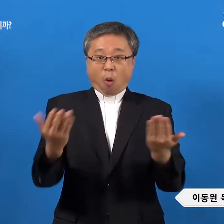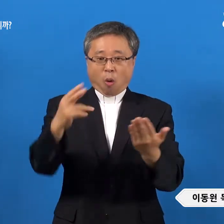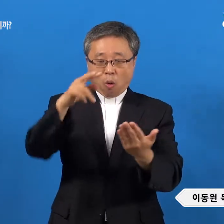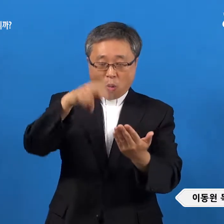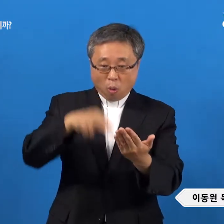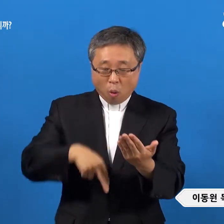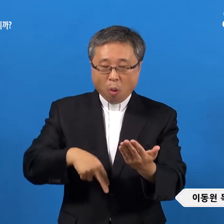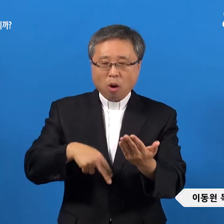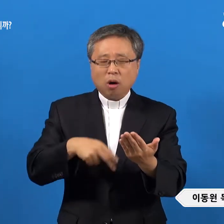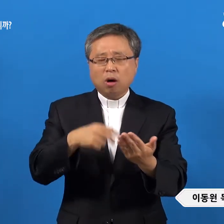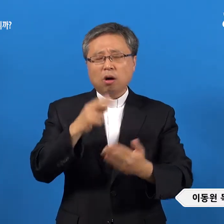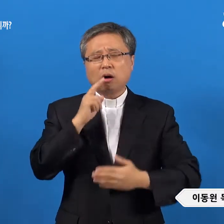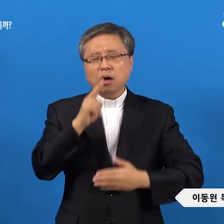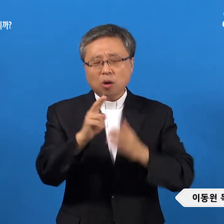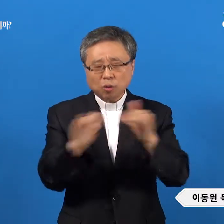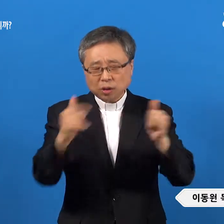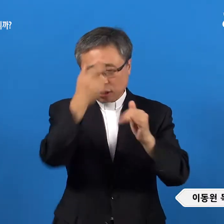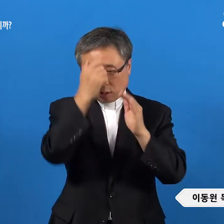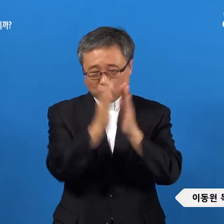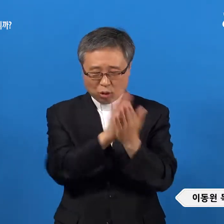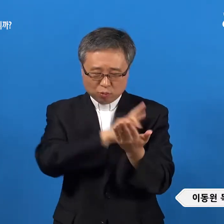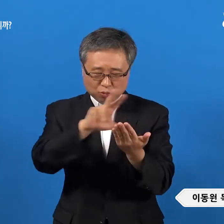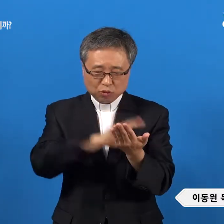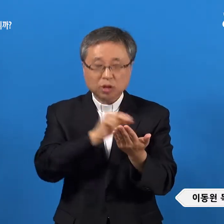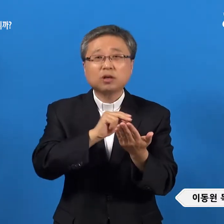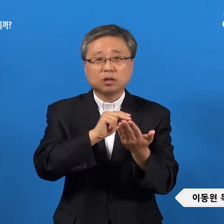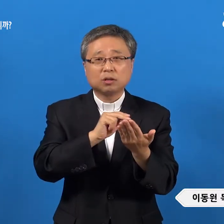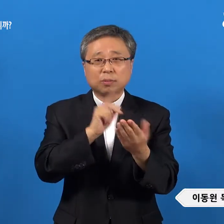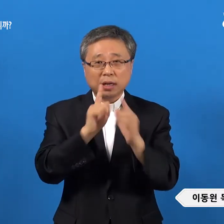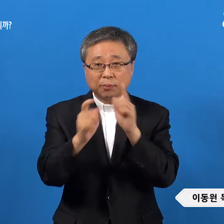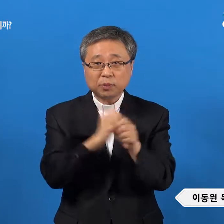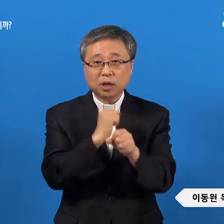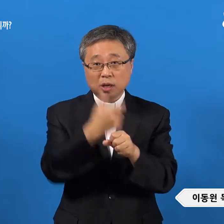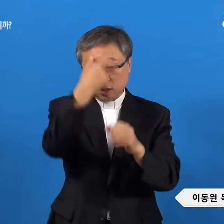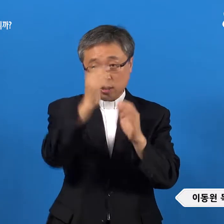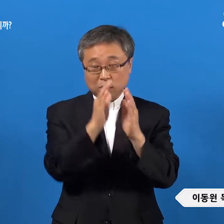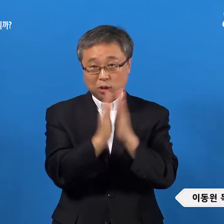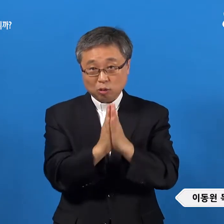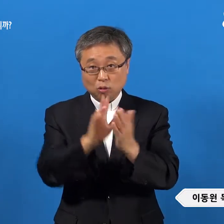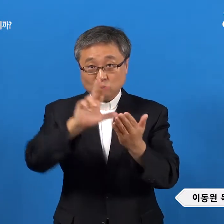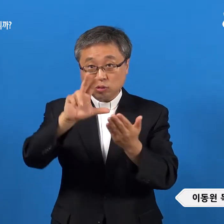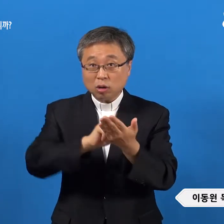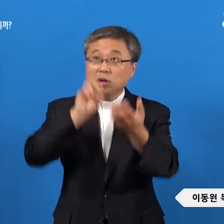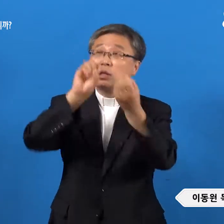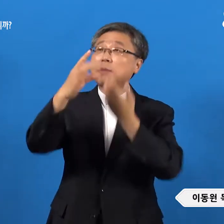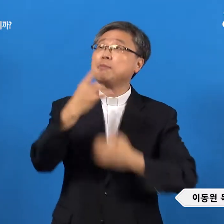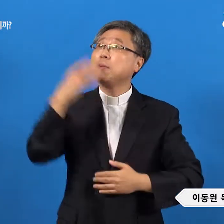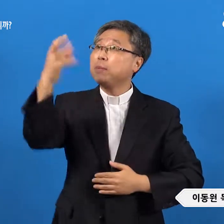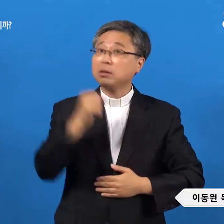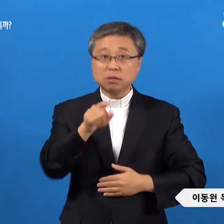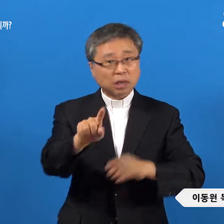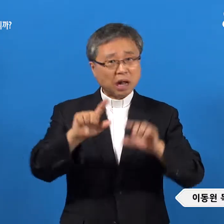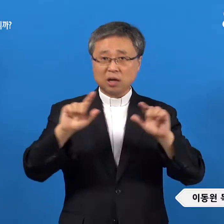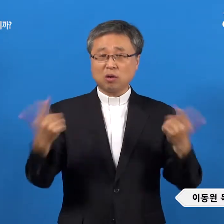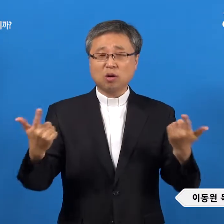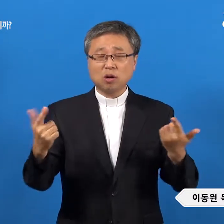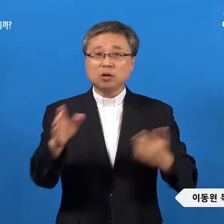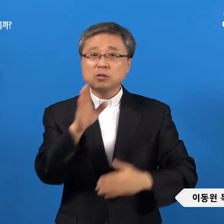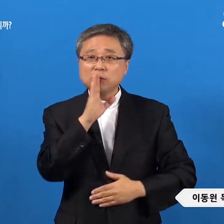야고보는 이 기도의 문제를 다룹니다. 기도의 중요한 목적은 단순히 응답만 받는 데 있지 않다는 것. 즉 고난이